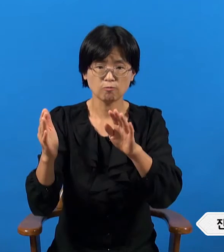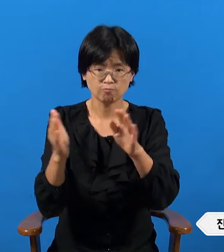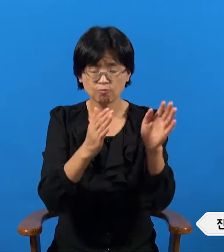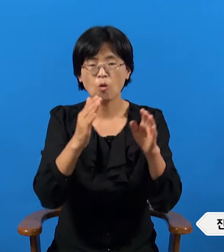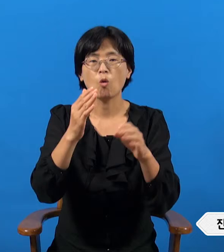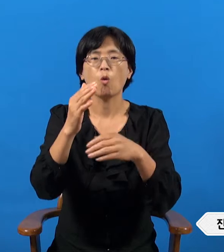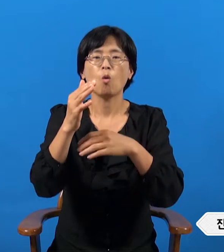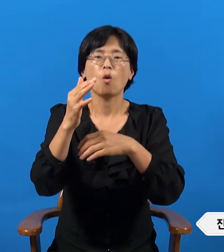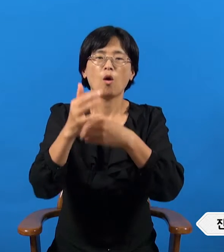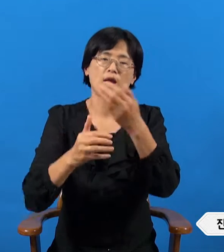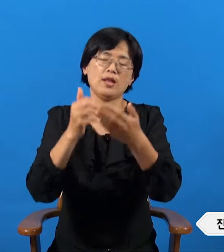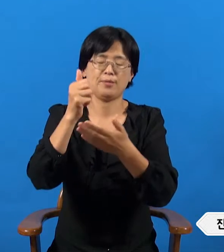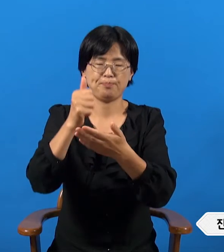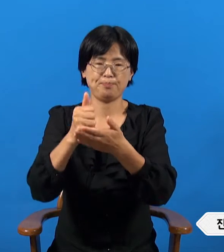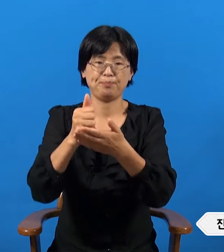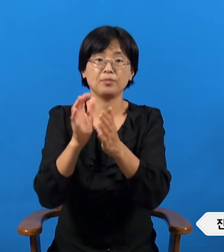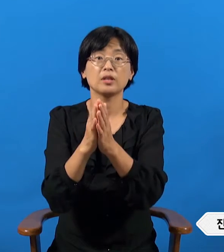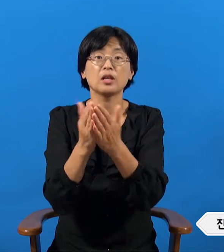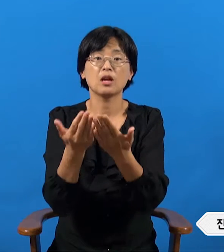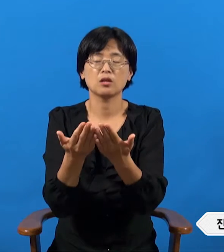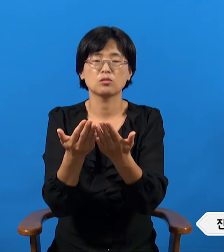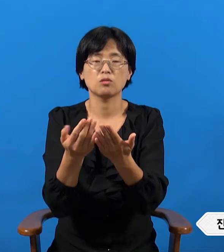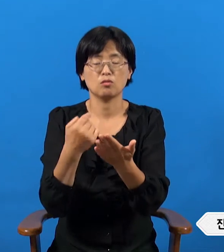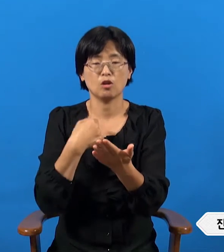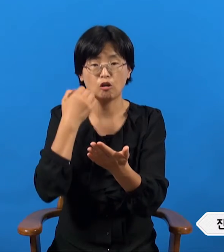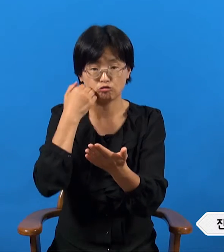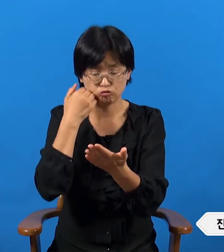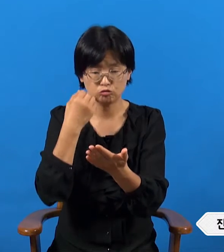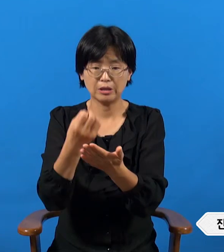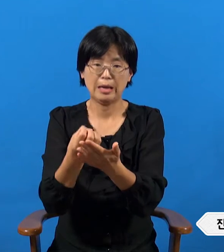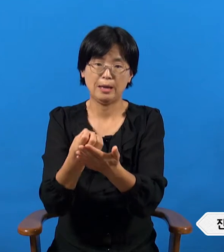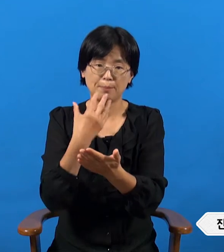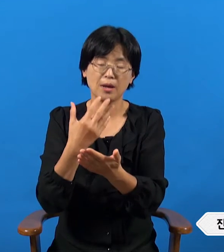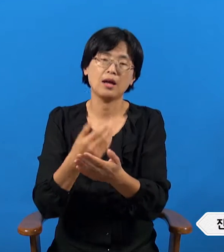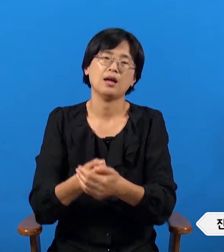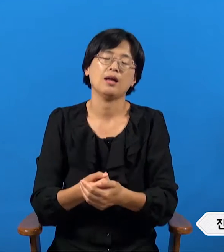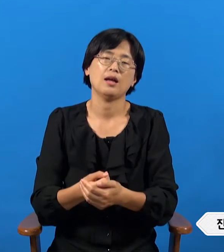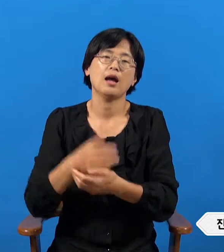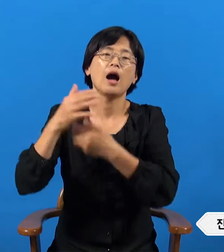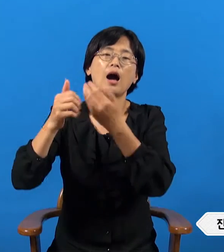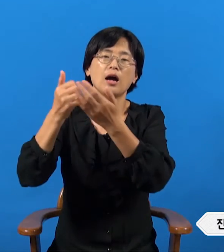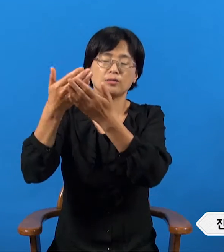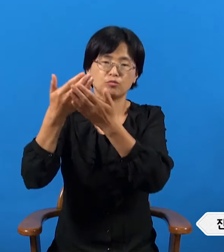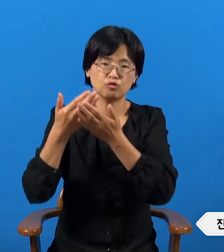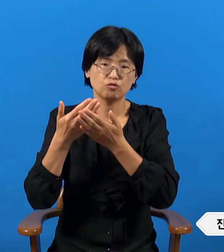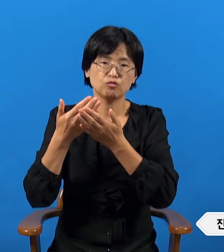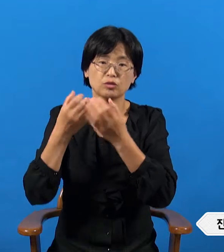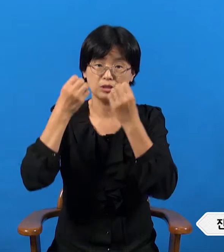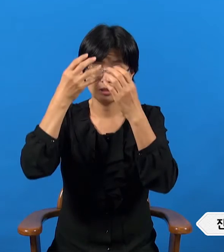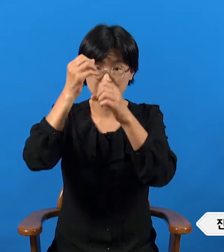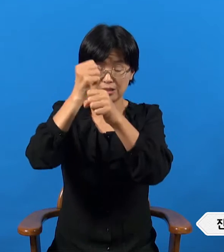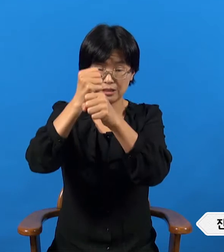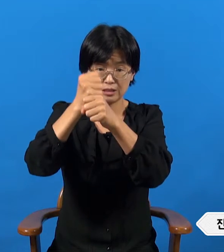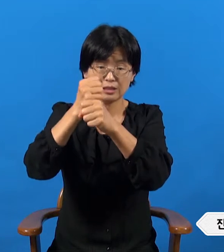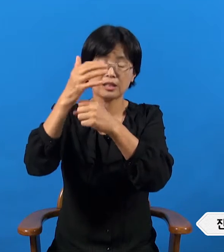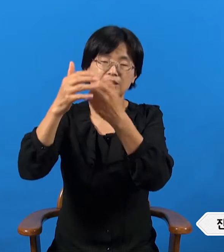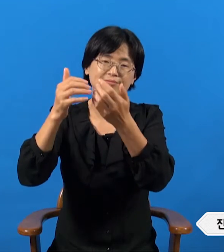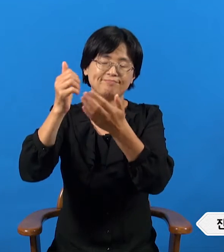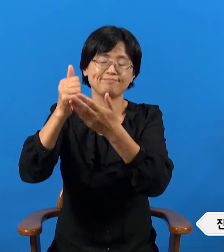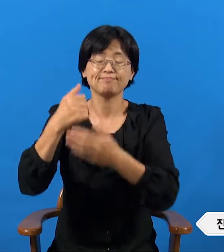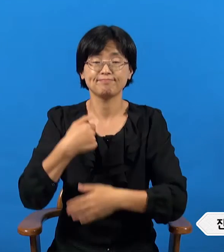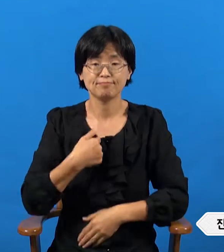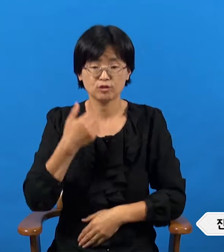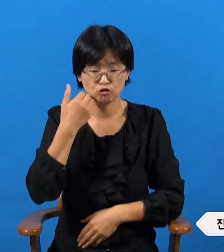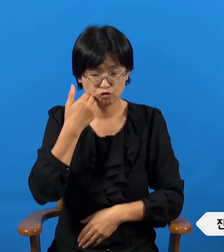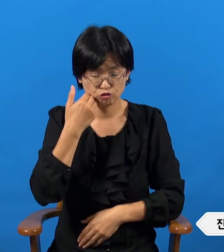성경이 내가 과연 누구인가, 하나님 전능자 절대자 되시는 그분께서, 창조주 되시는